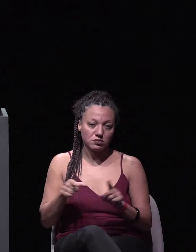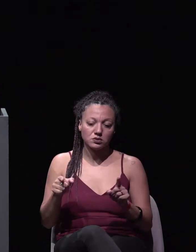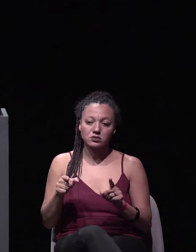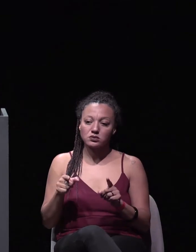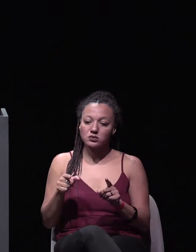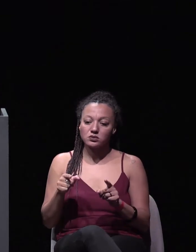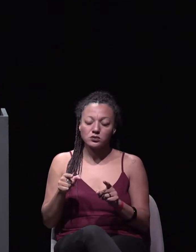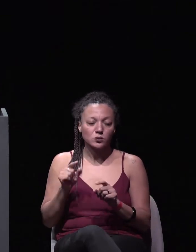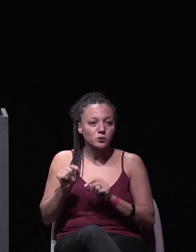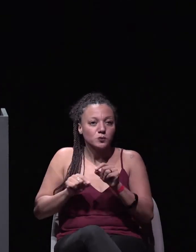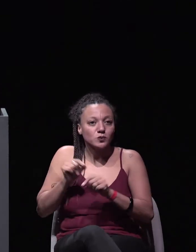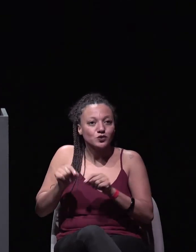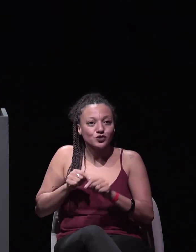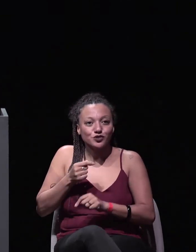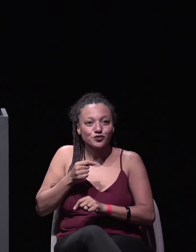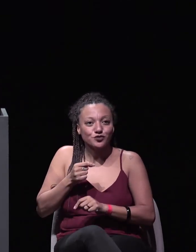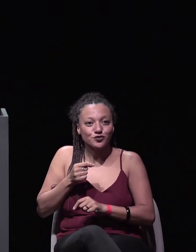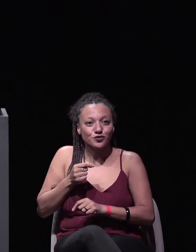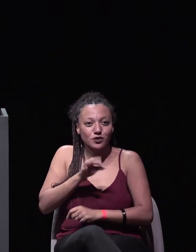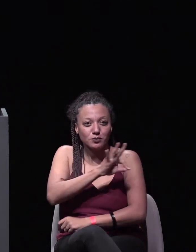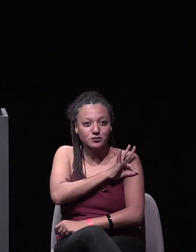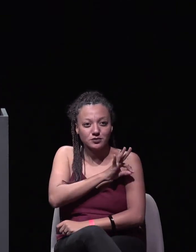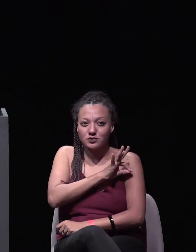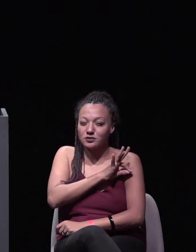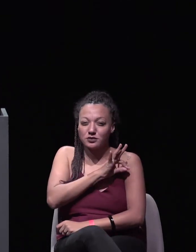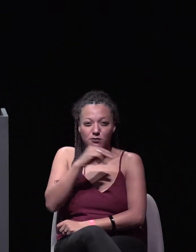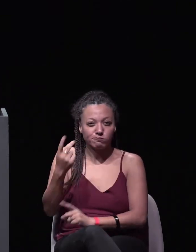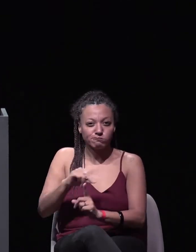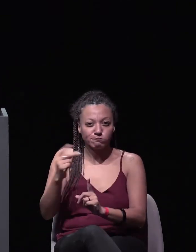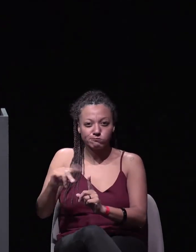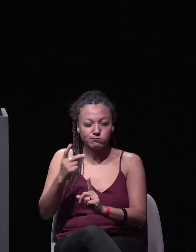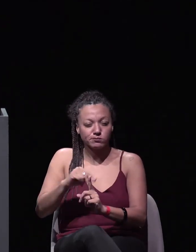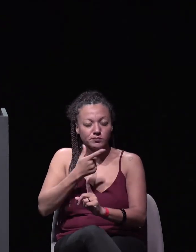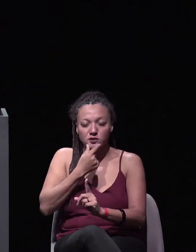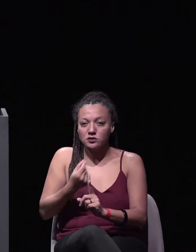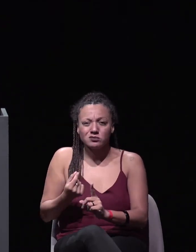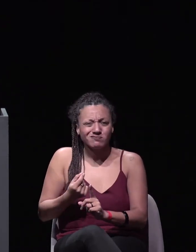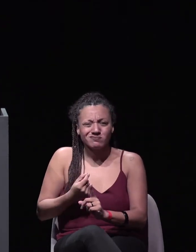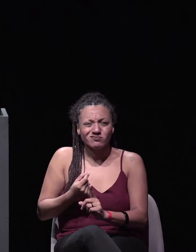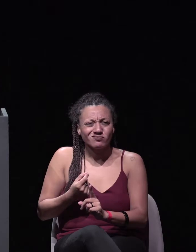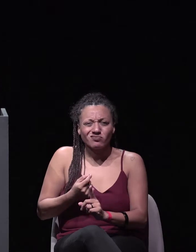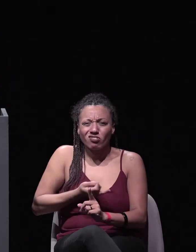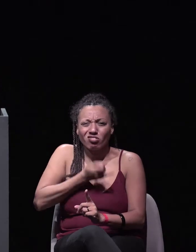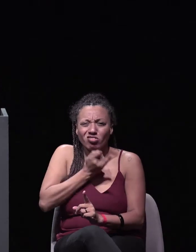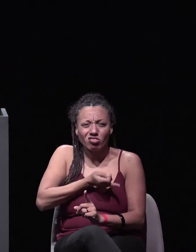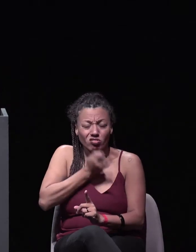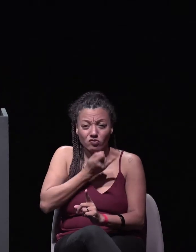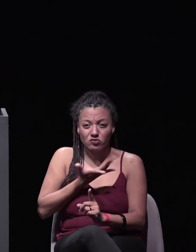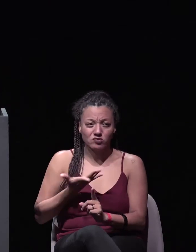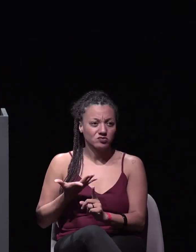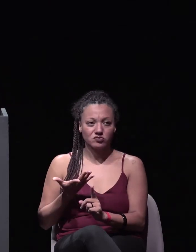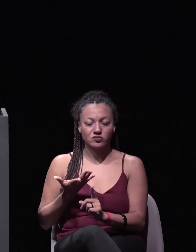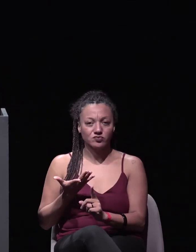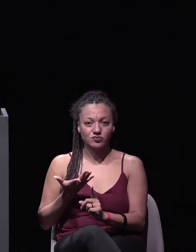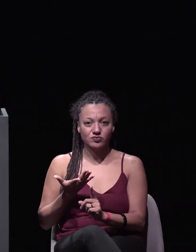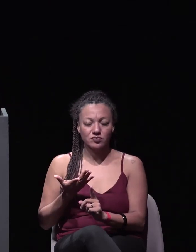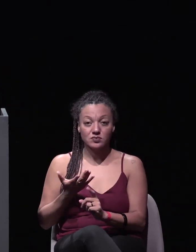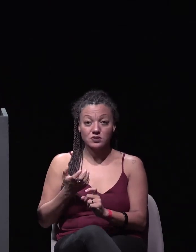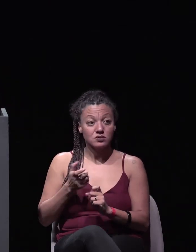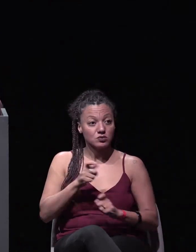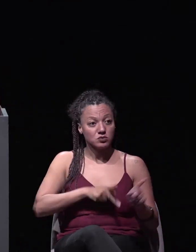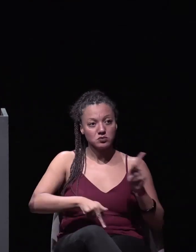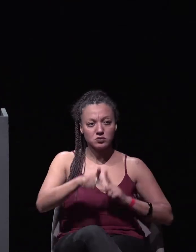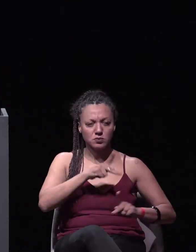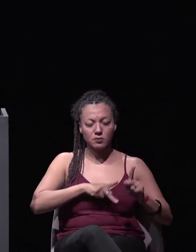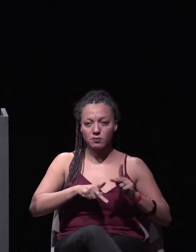mas absolutamente à toa. E que vai ser muito mobilizador da opinião pública, vai